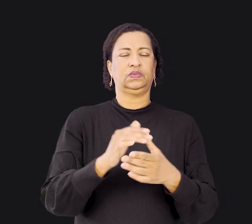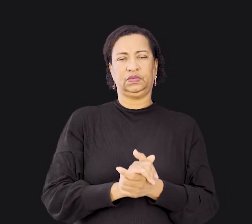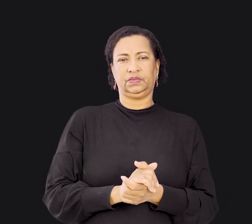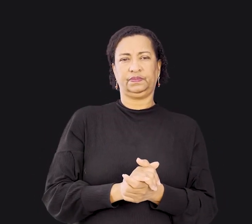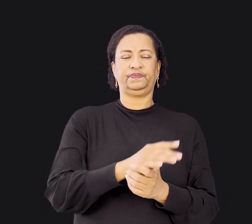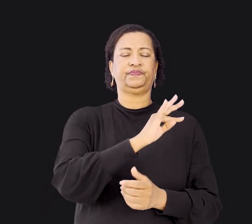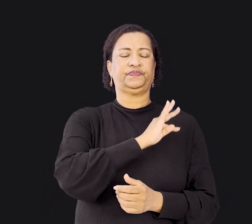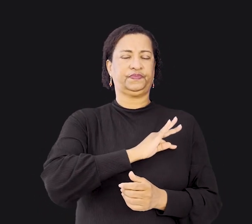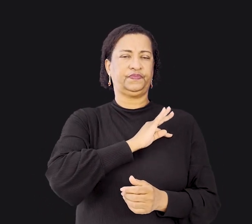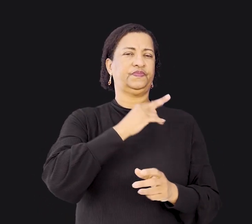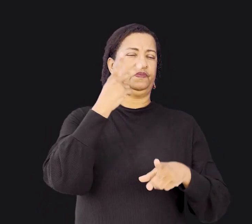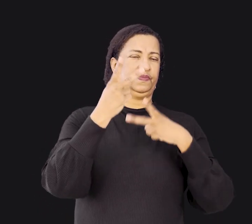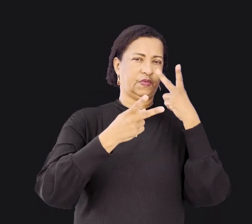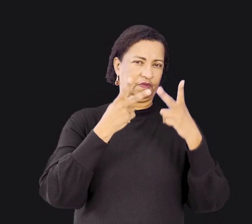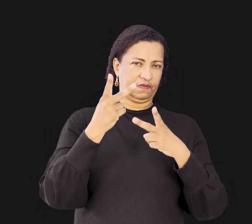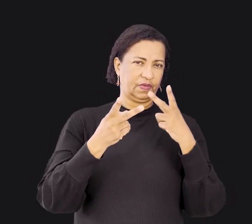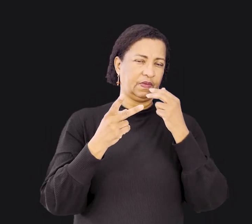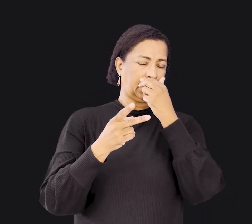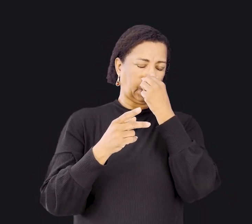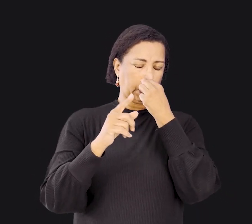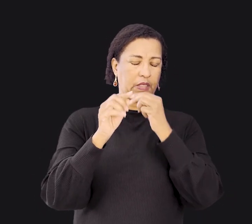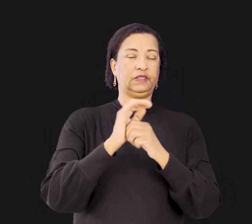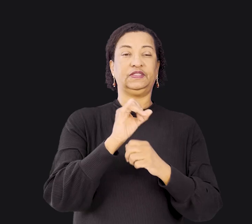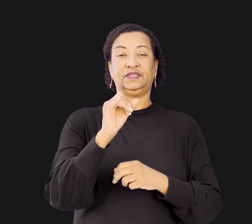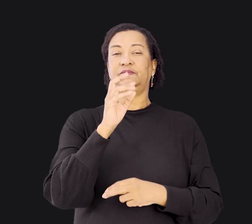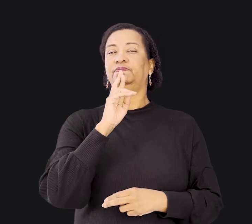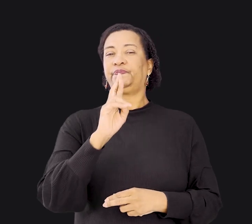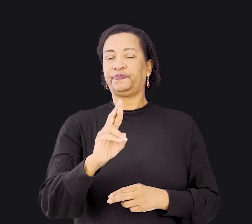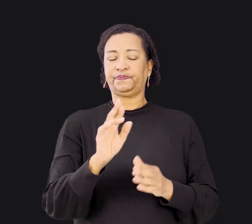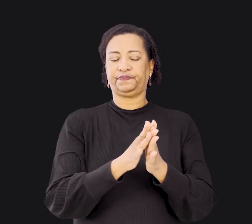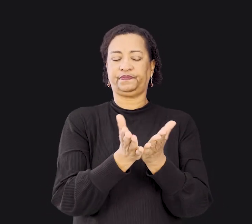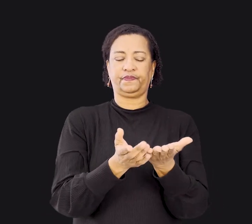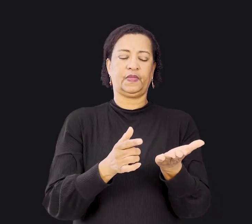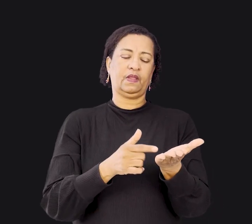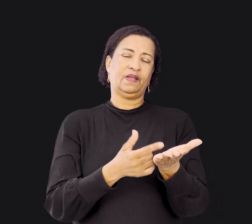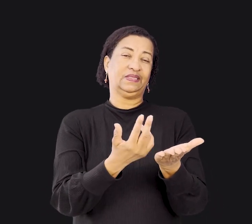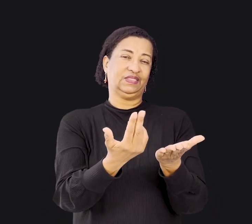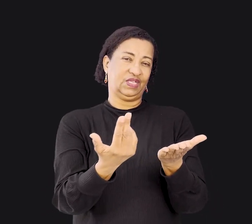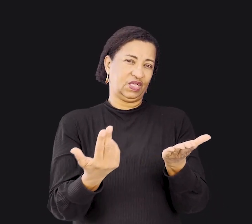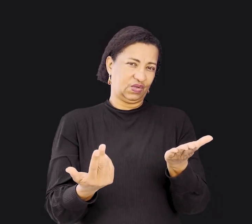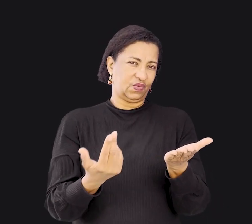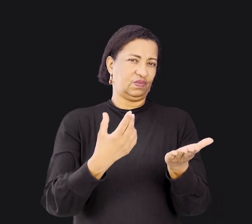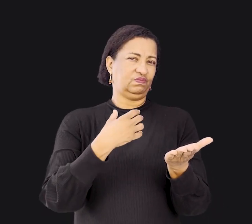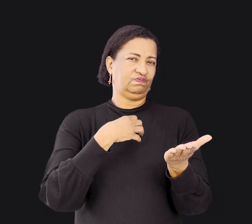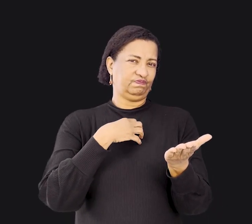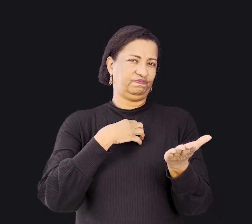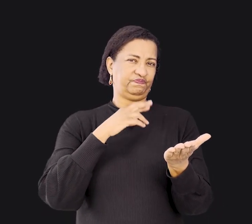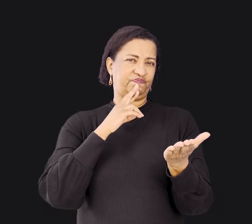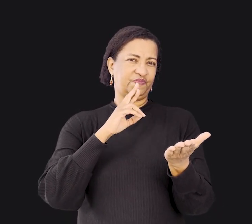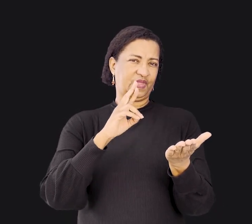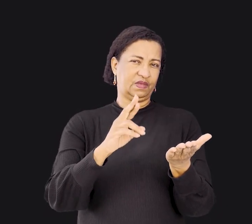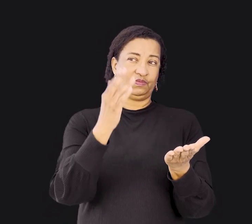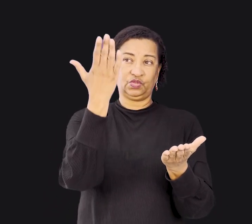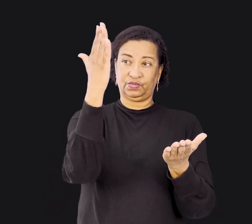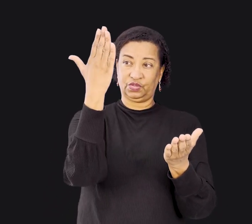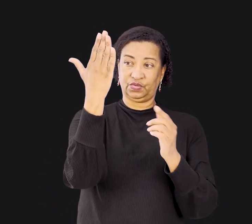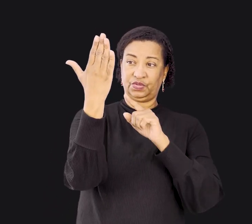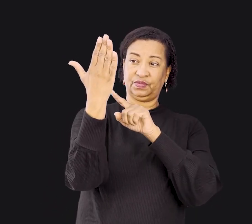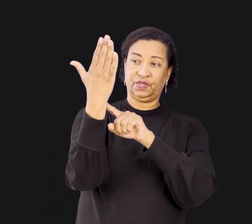Tiago está nos dizendo é que se respondermos à palavra de Deus da mesma maneira que respondemos ao espelho,